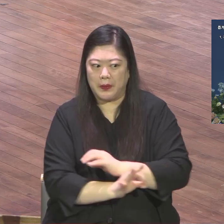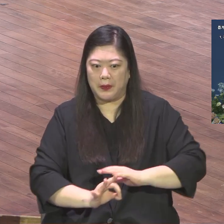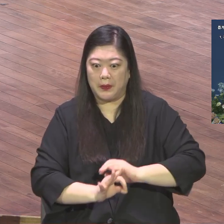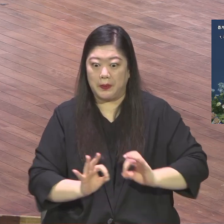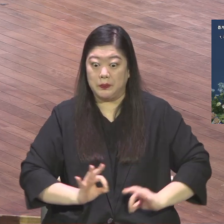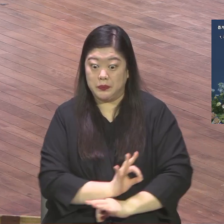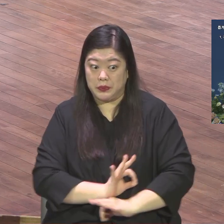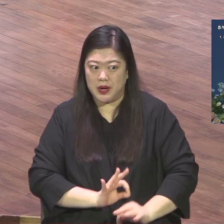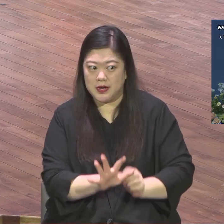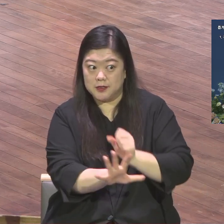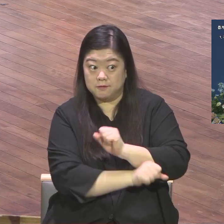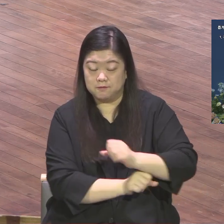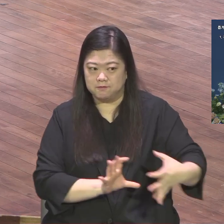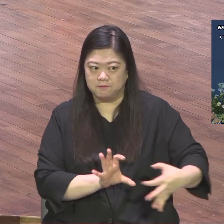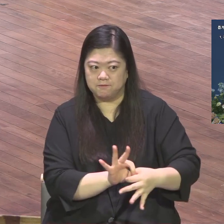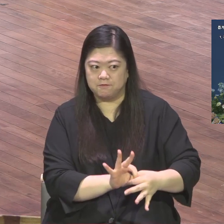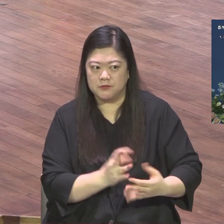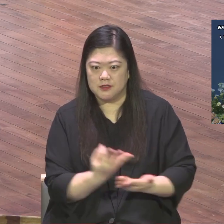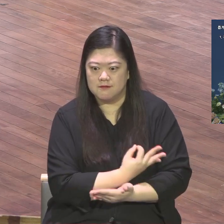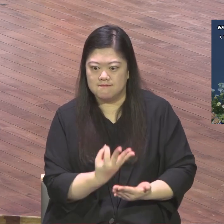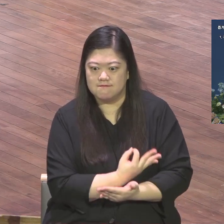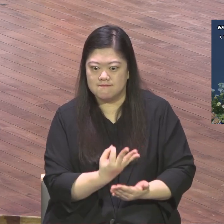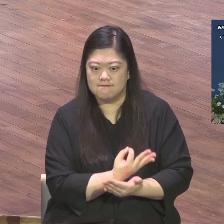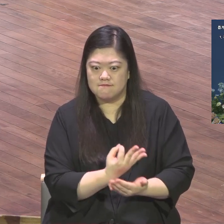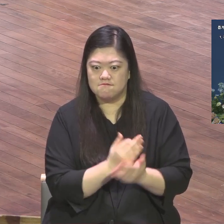위해서 수단과 방법을 가리지 않았어요.